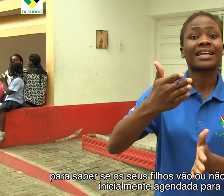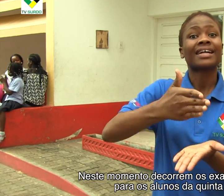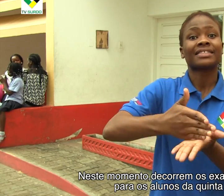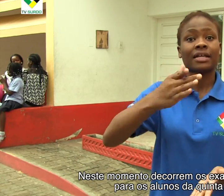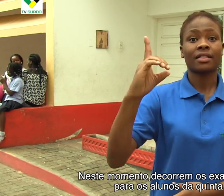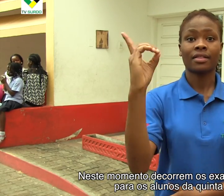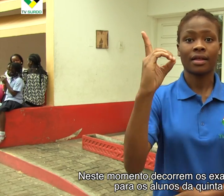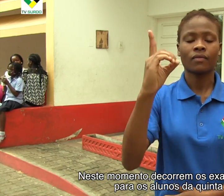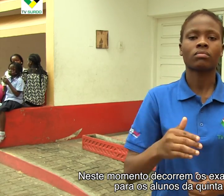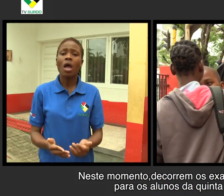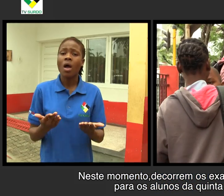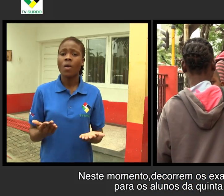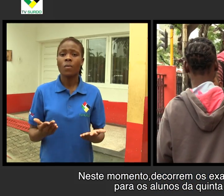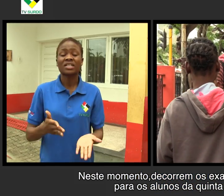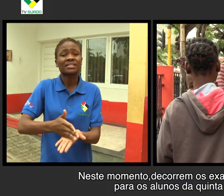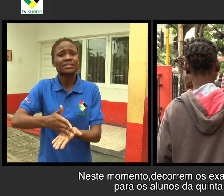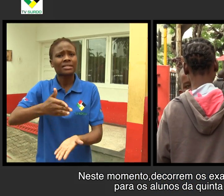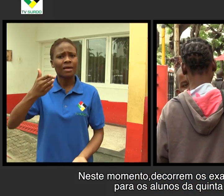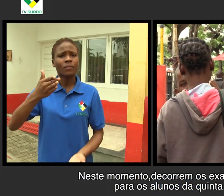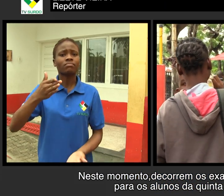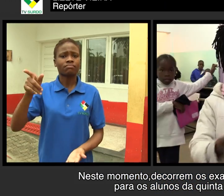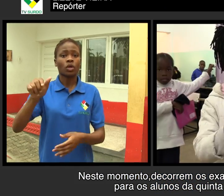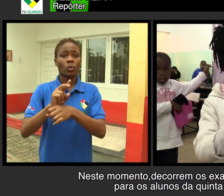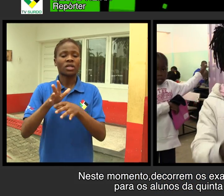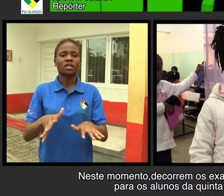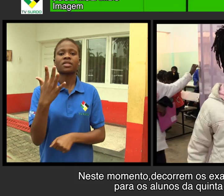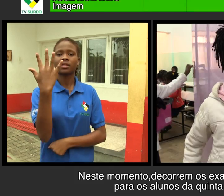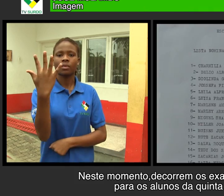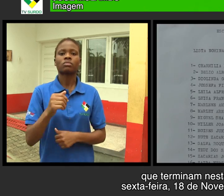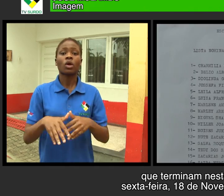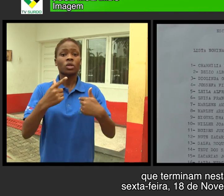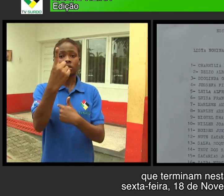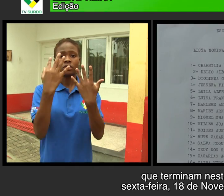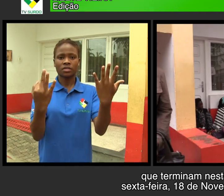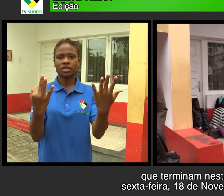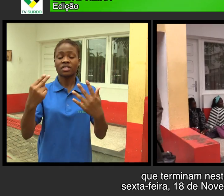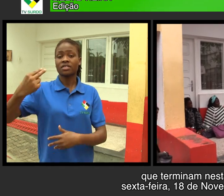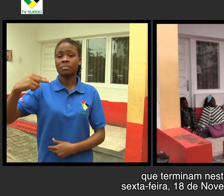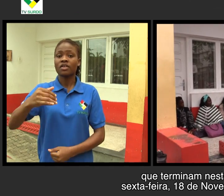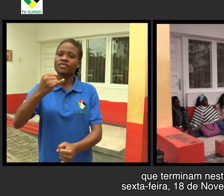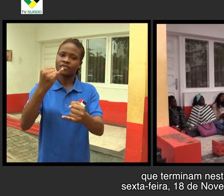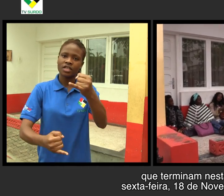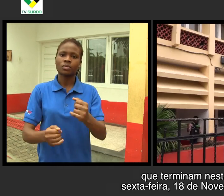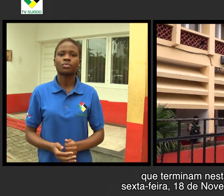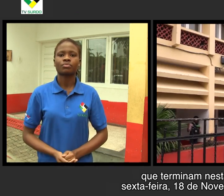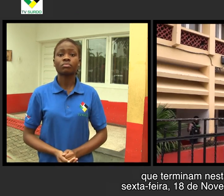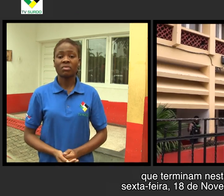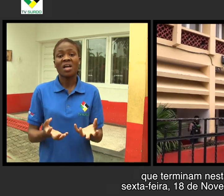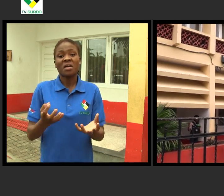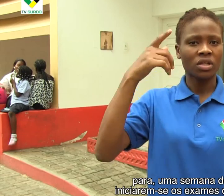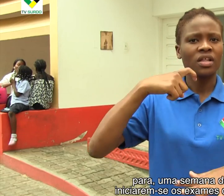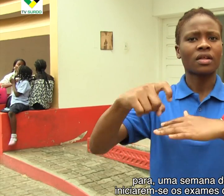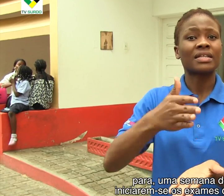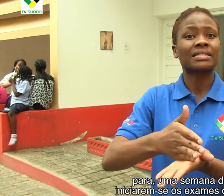dezembro. Neste momento, decorrem os exames finais para os alunos da 5ª classe que terminam nesta sexta-feira, 18 de novembro,